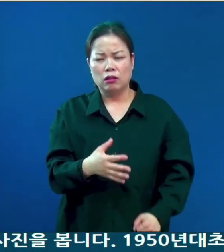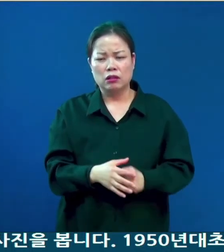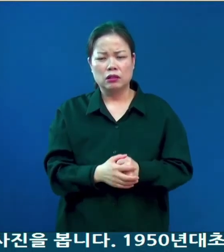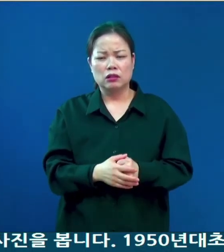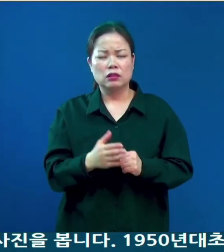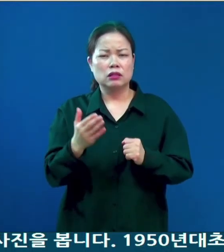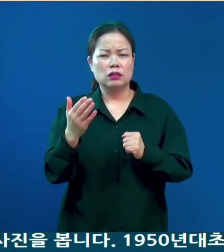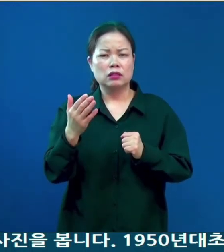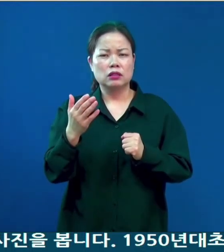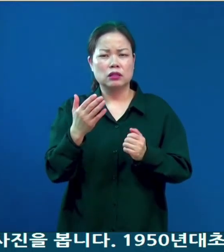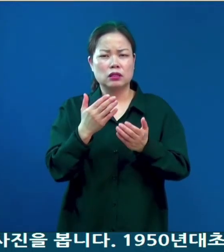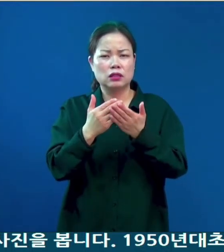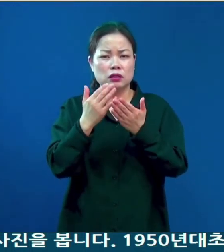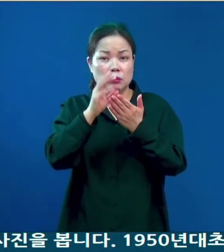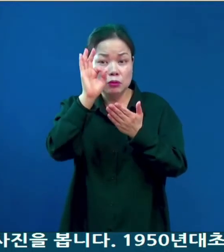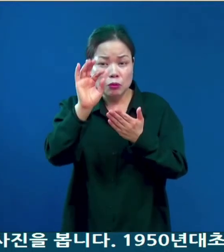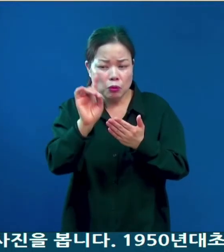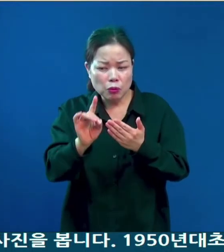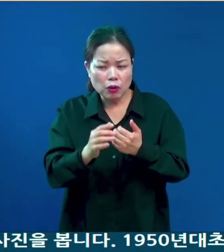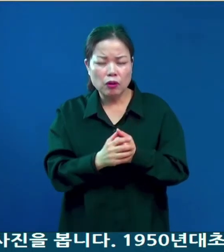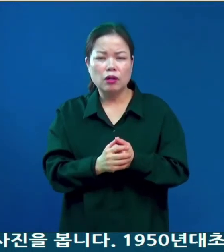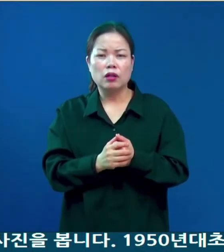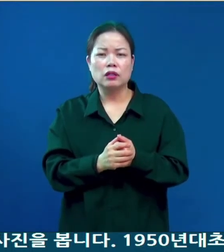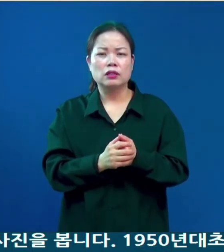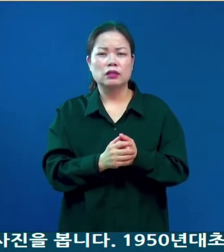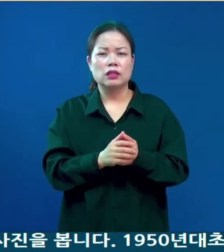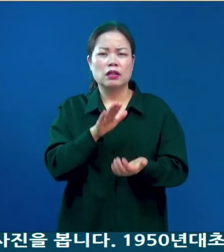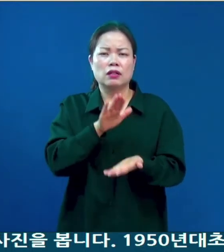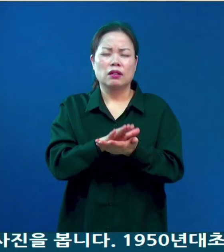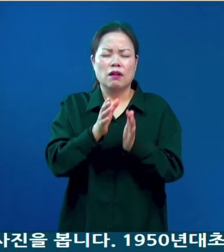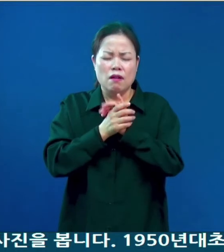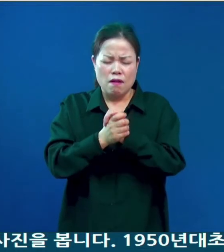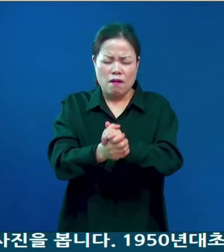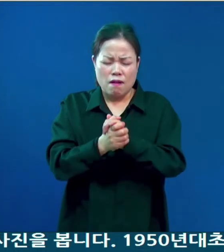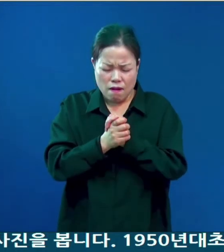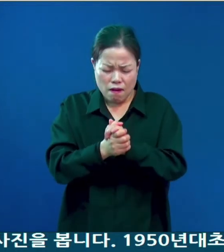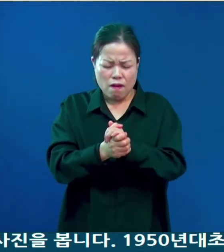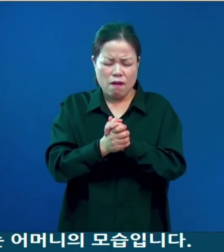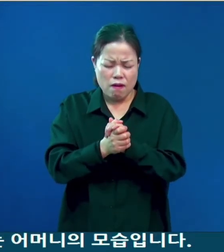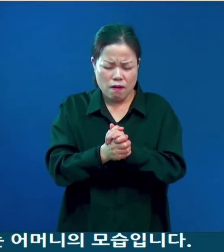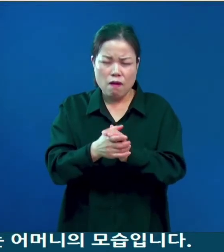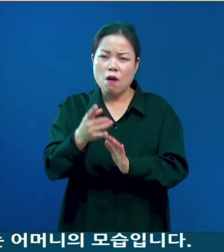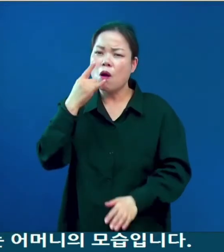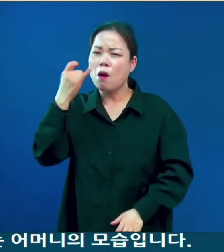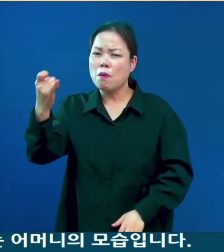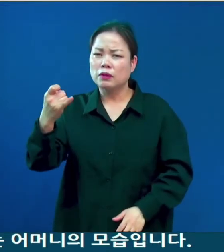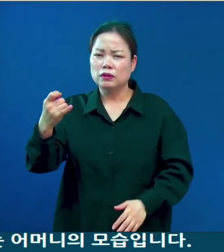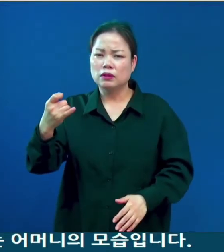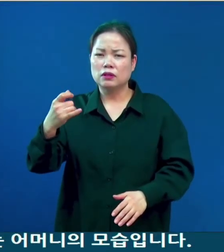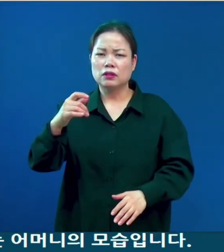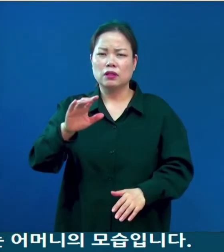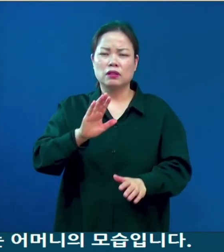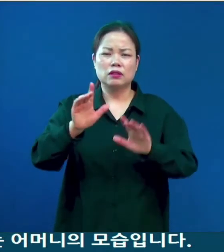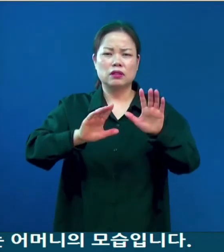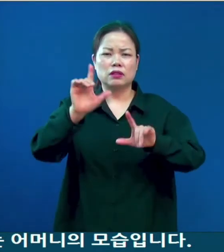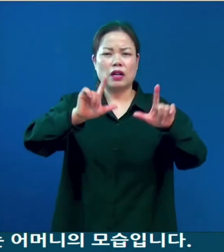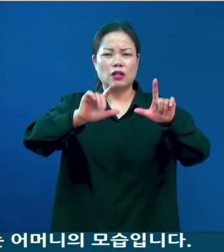저 그림에서 뭘 저는 보냐면 참 이 열렬함을 본다는 거예요. 저 어머니 참 열악한 상황